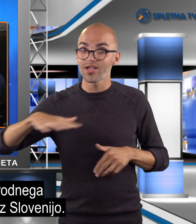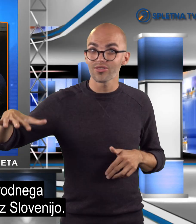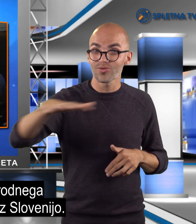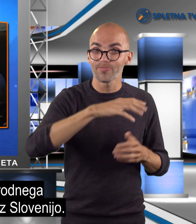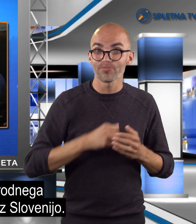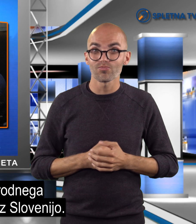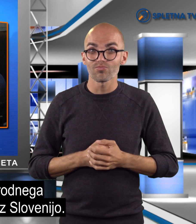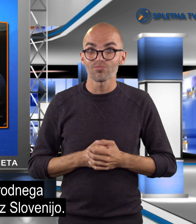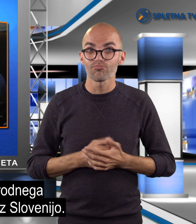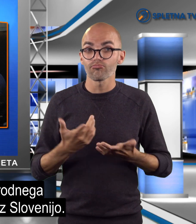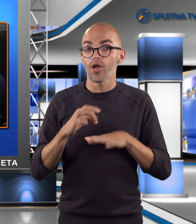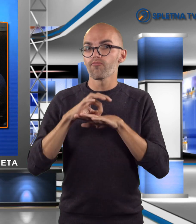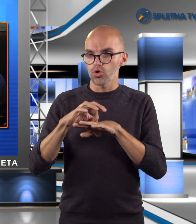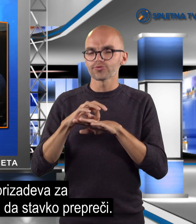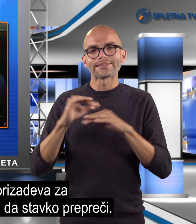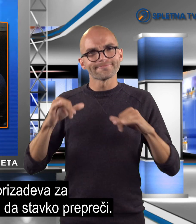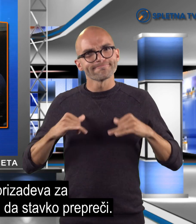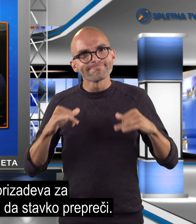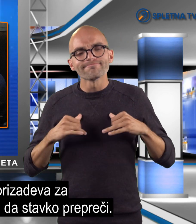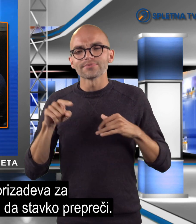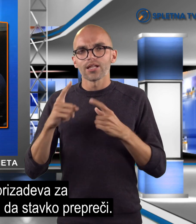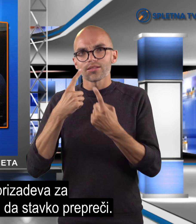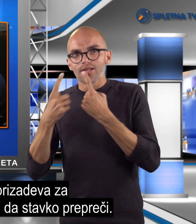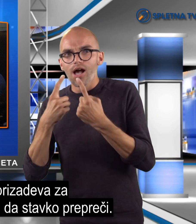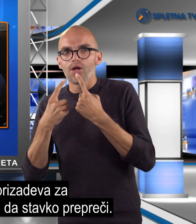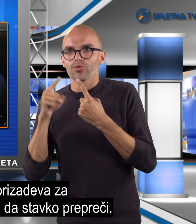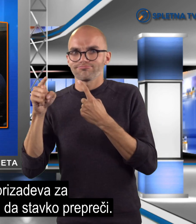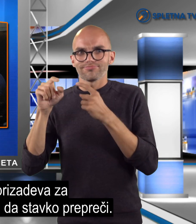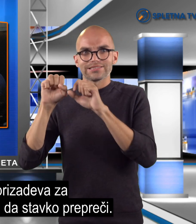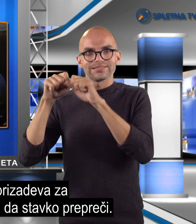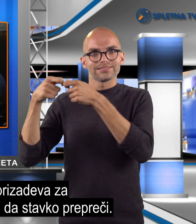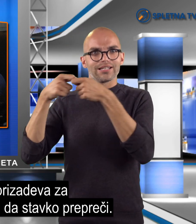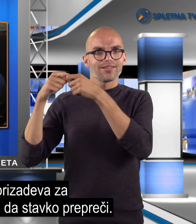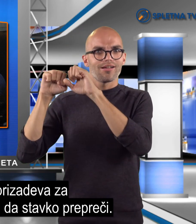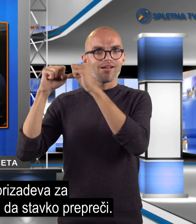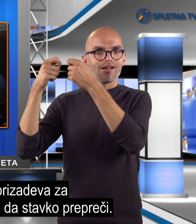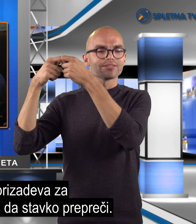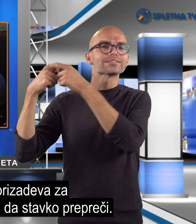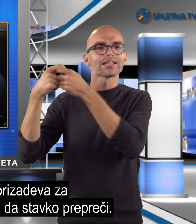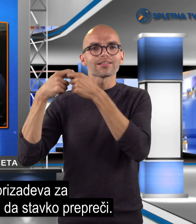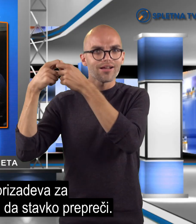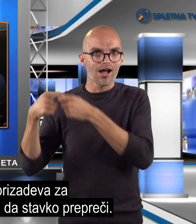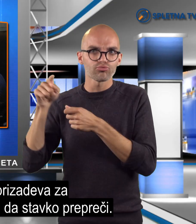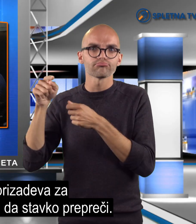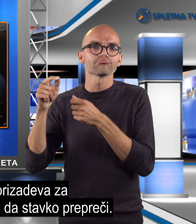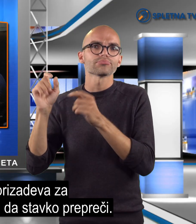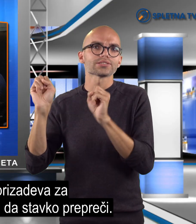prometa čez Slovenijo. Vodstvo si prizadeva za dialog s sindikatom, da stavko prepreči.